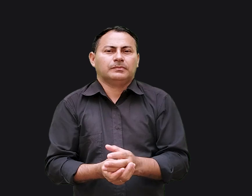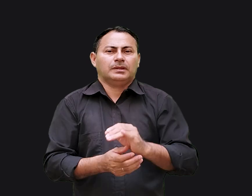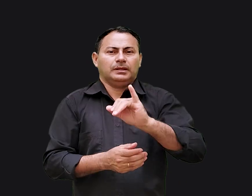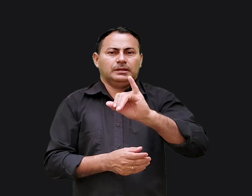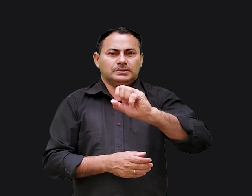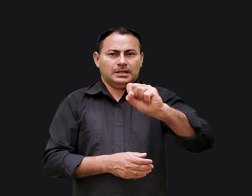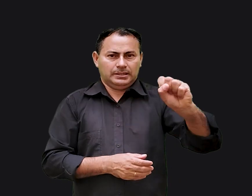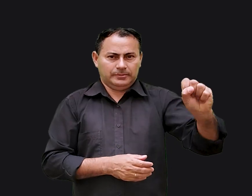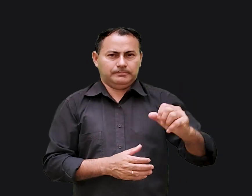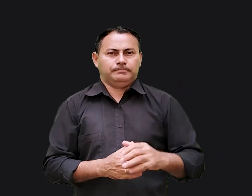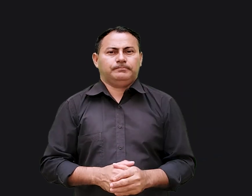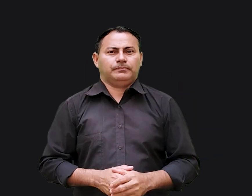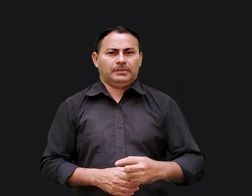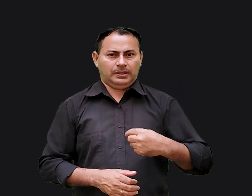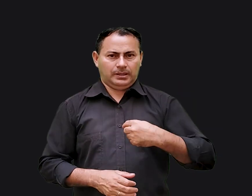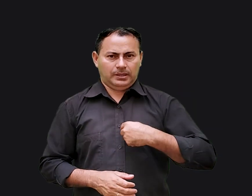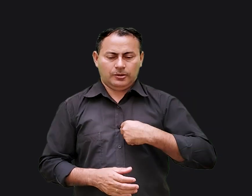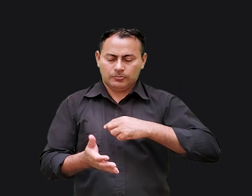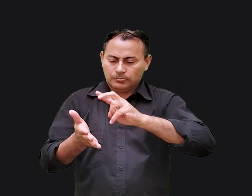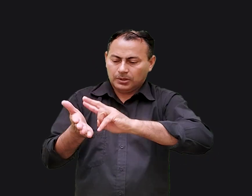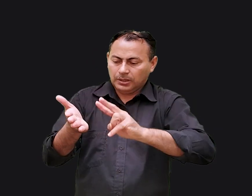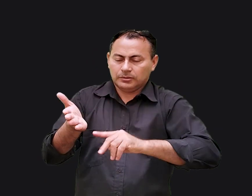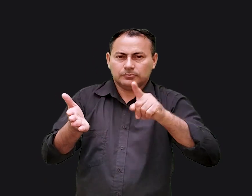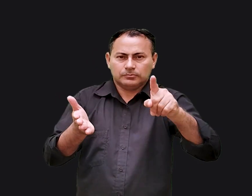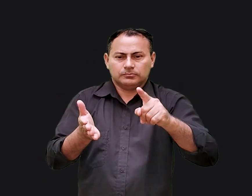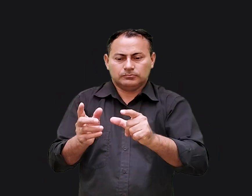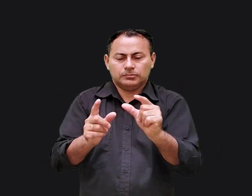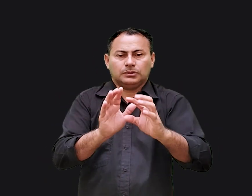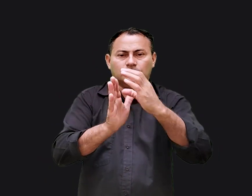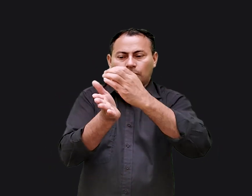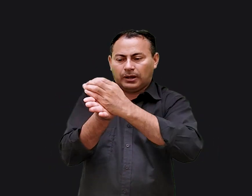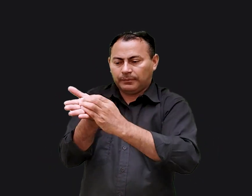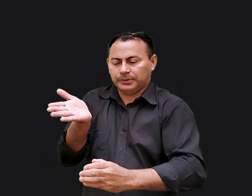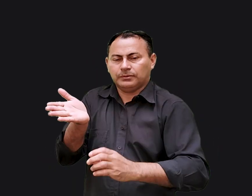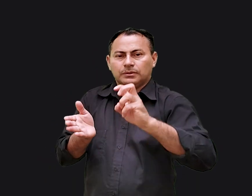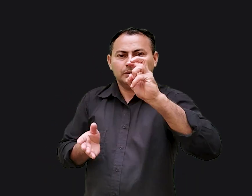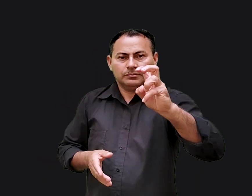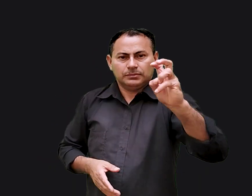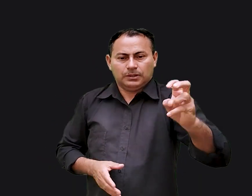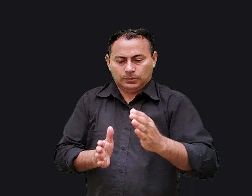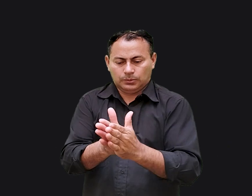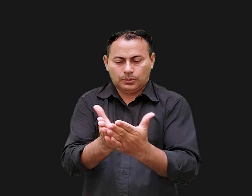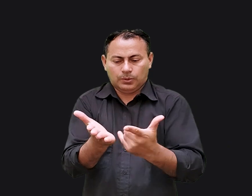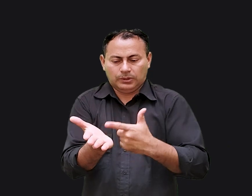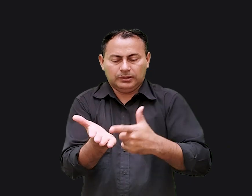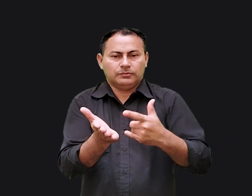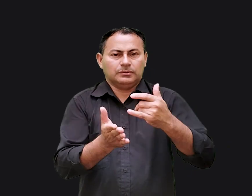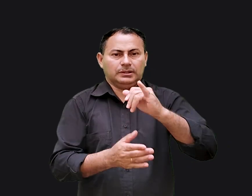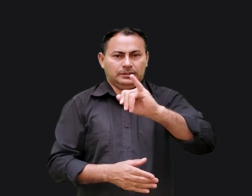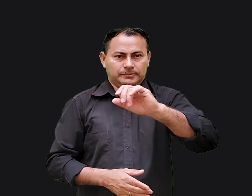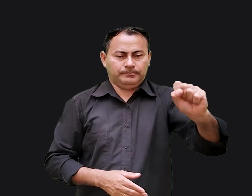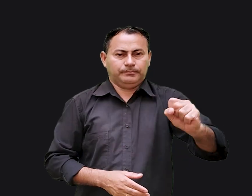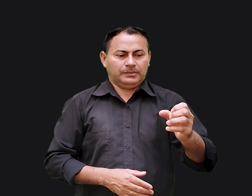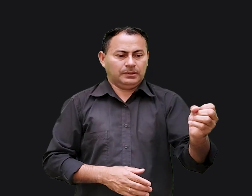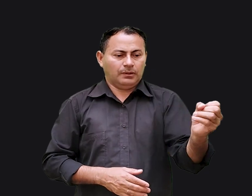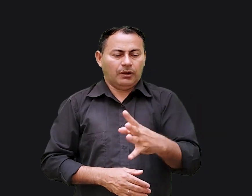é Isaías. E eu acabei de ler para você parte do capítulo 55 do livro de Isaías, na Nova